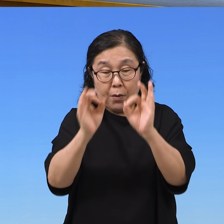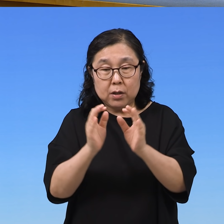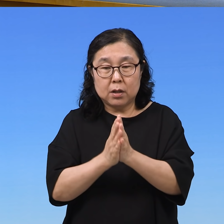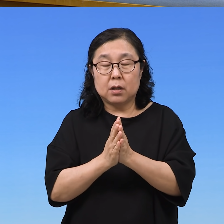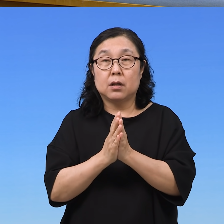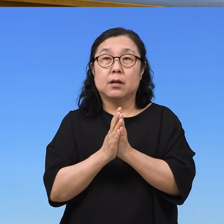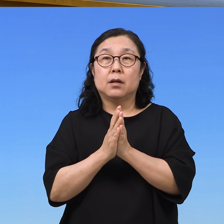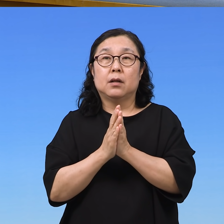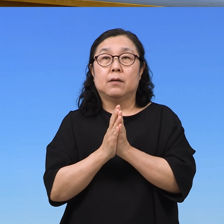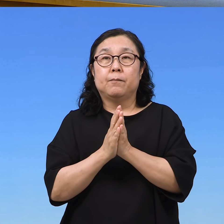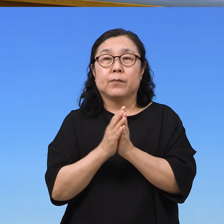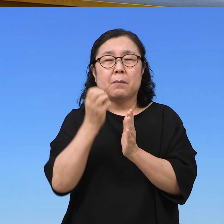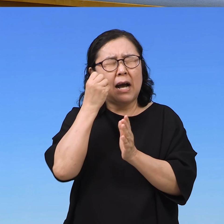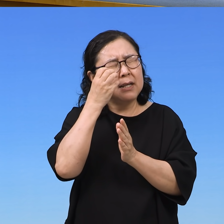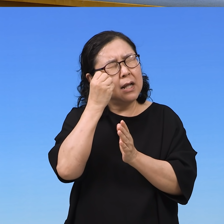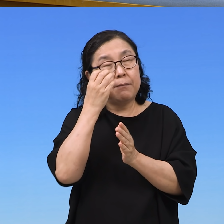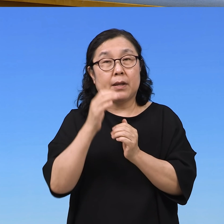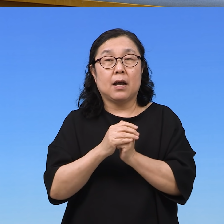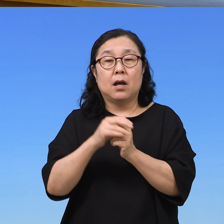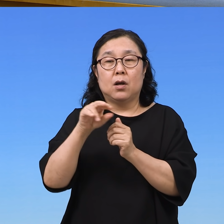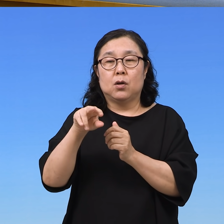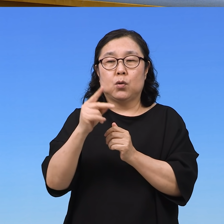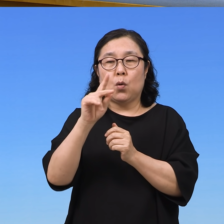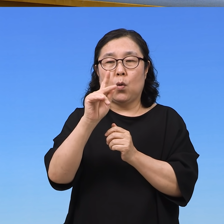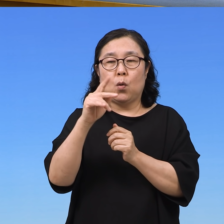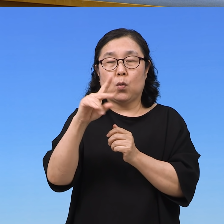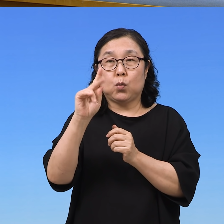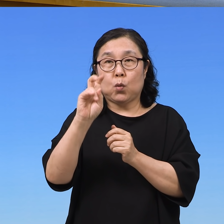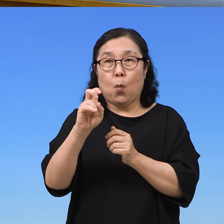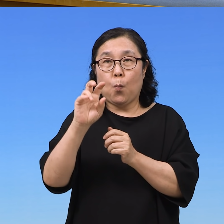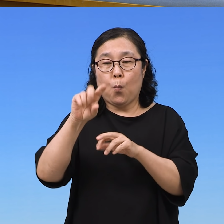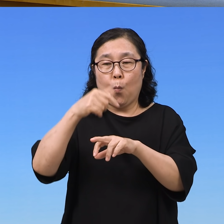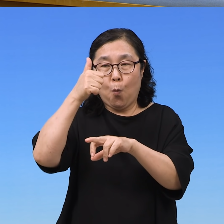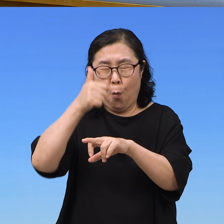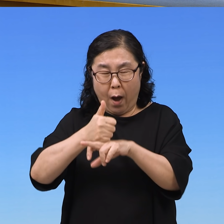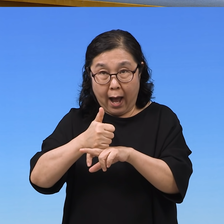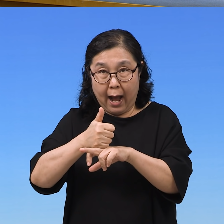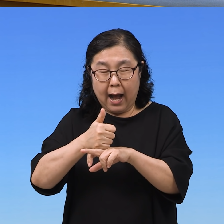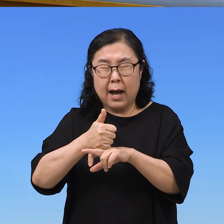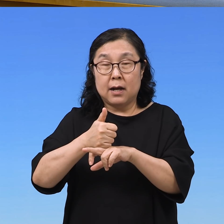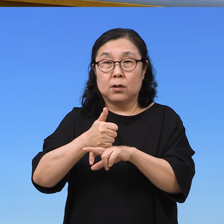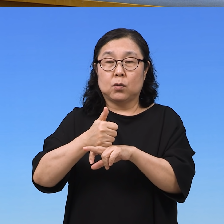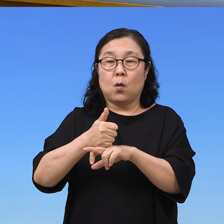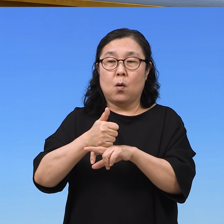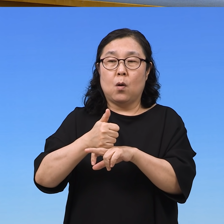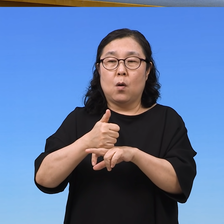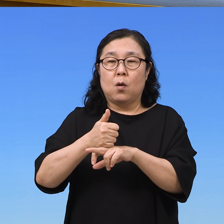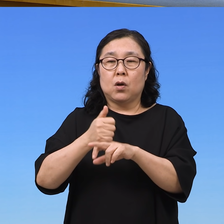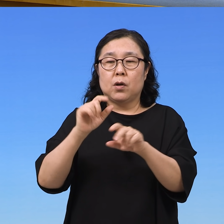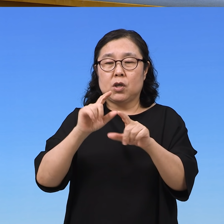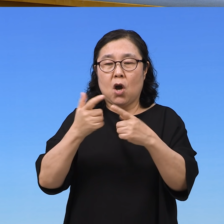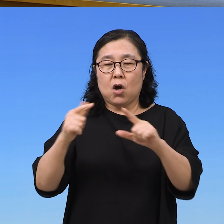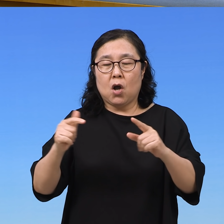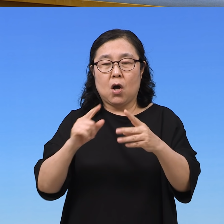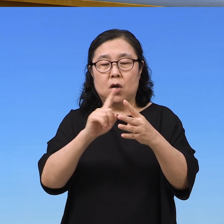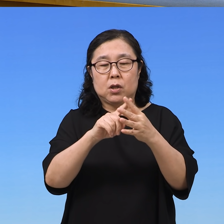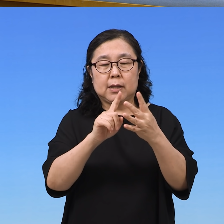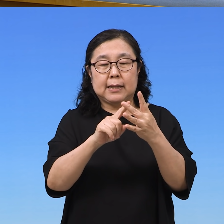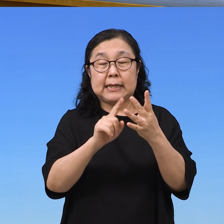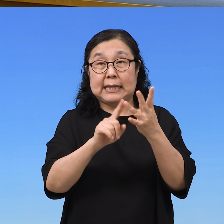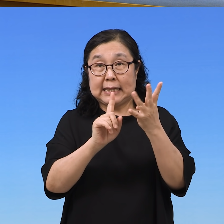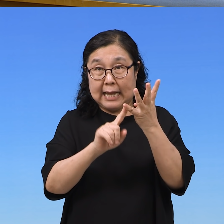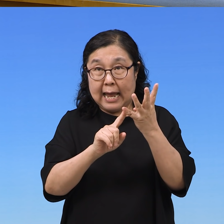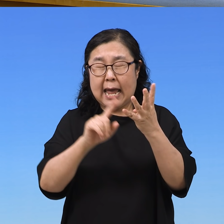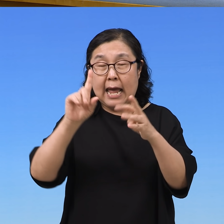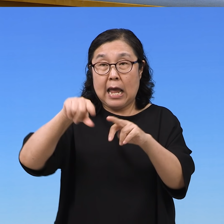같아요. 자, 본문 14장 2절을 보세요. 소돔 왕 베라와 고모라 왕 비르사와 아르마 왕